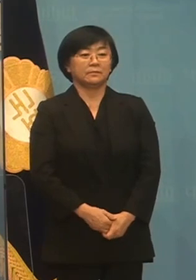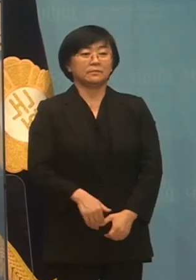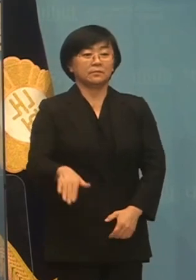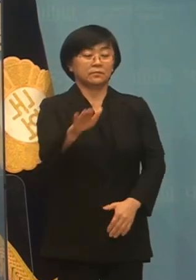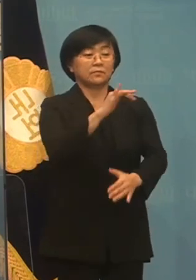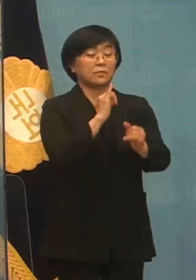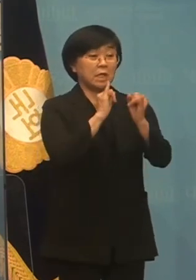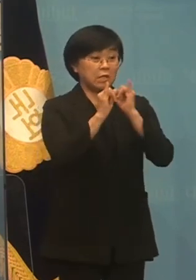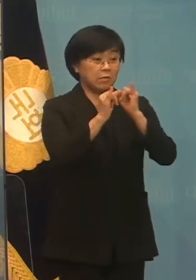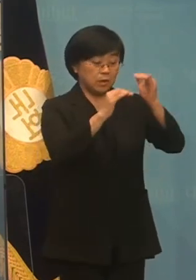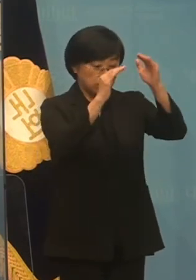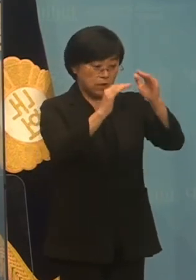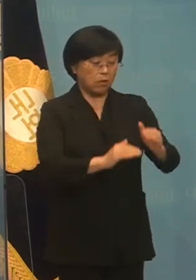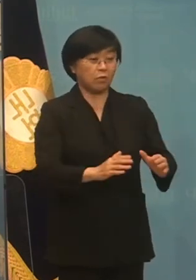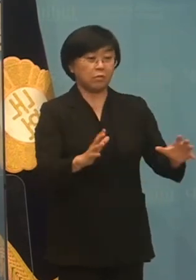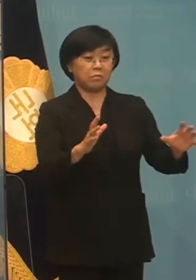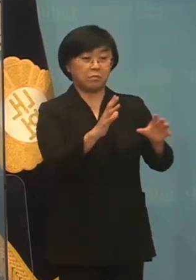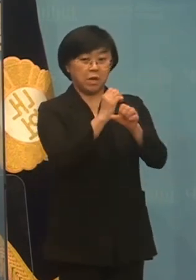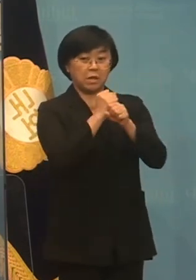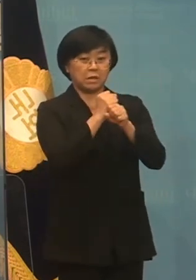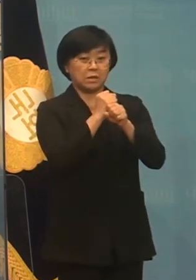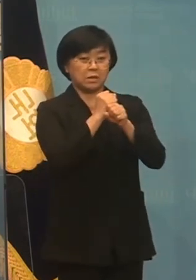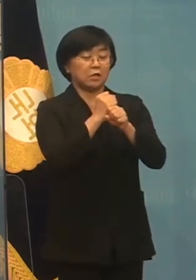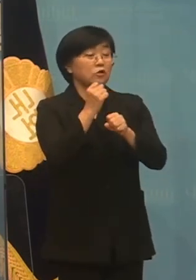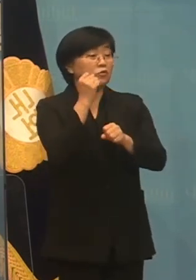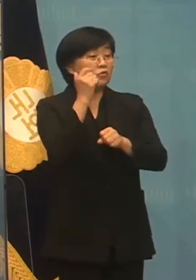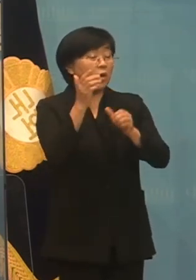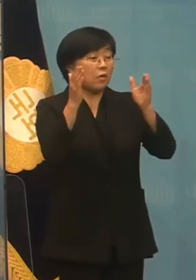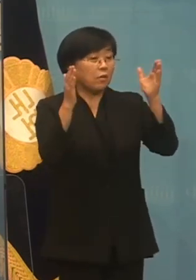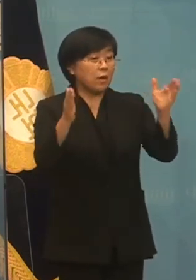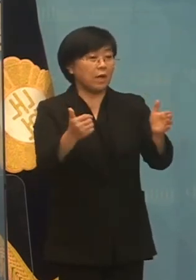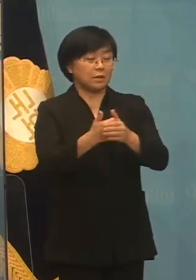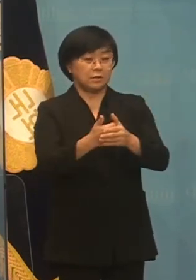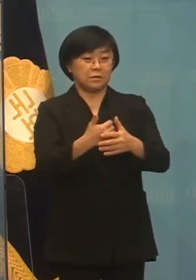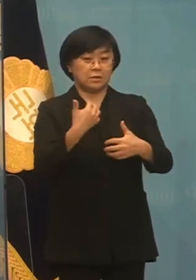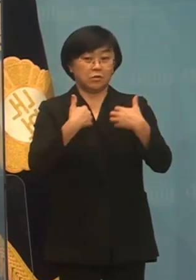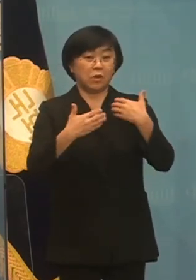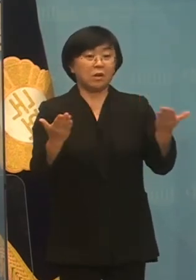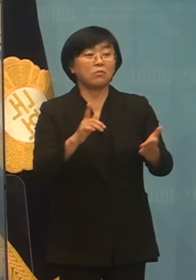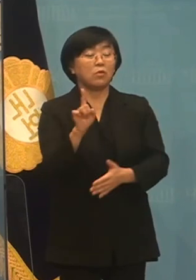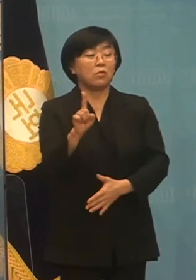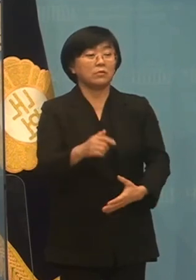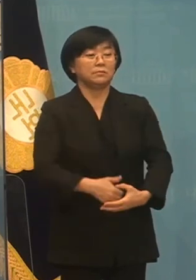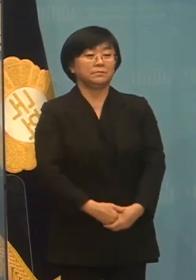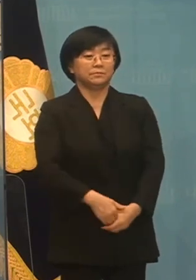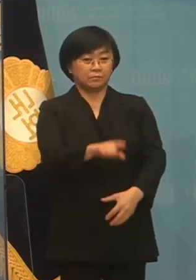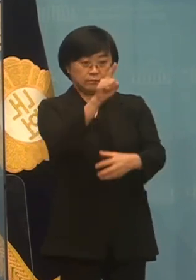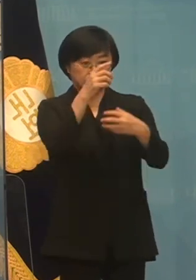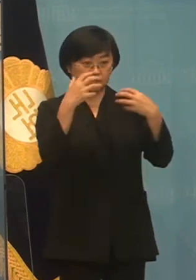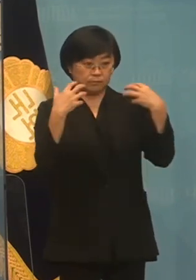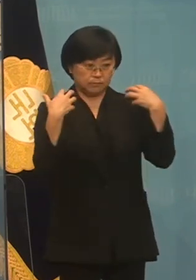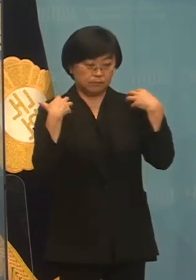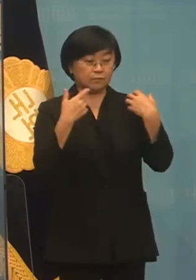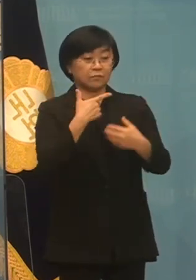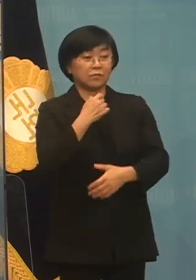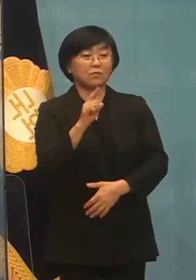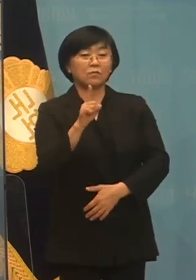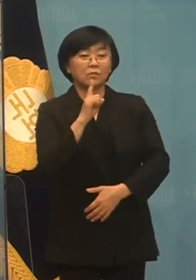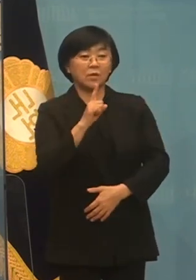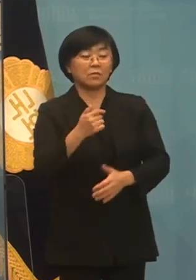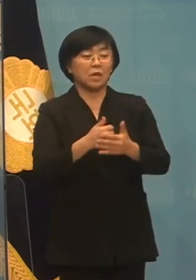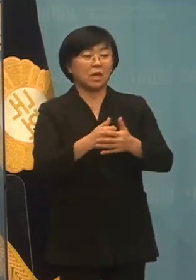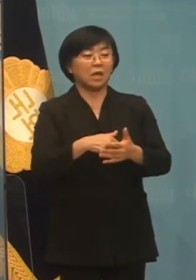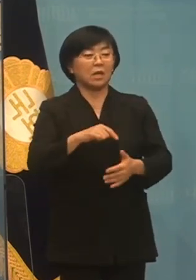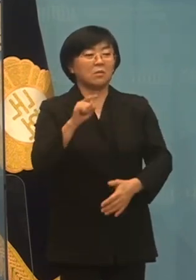저희 인터뷰의 주요 질문은 최근 6개월간 즐거웠던 일은 무엇입니까? 그리고 정부에게 하고 싶은 가장